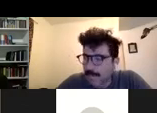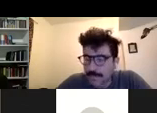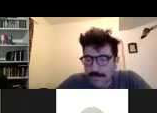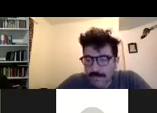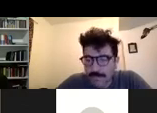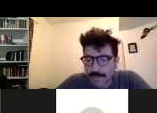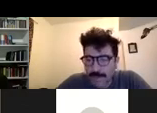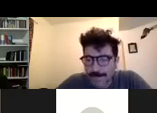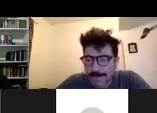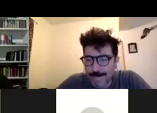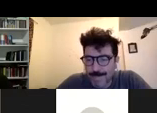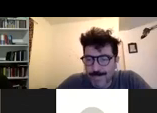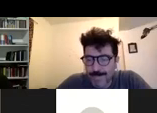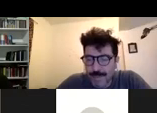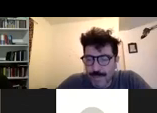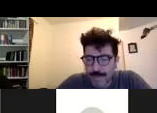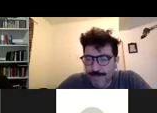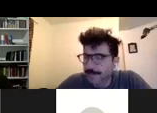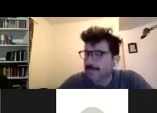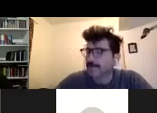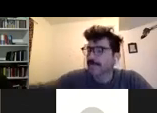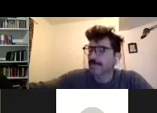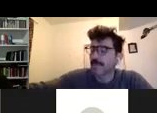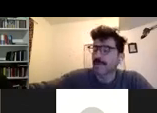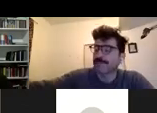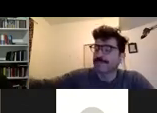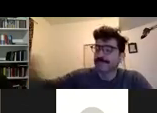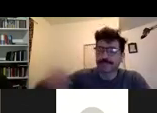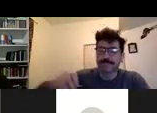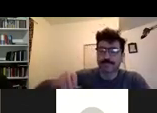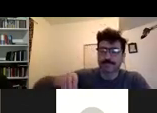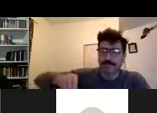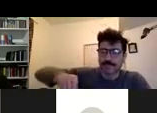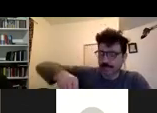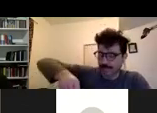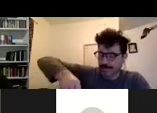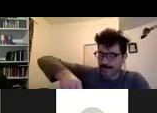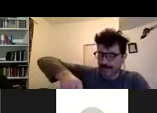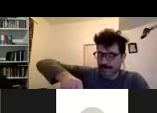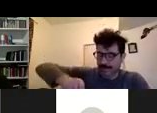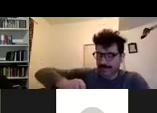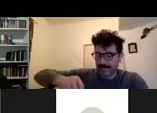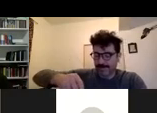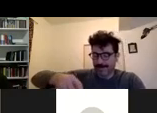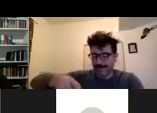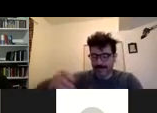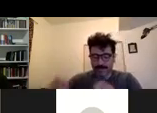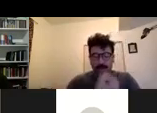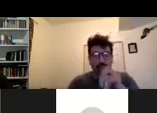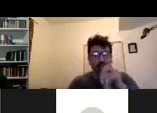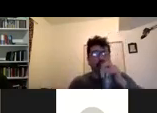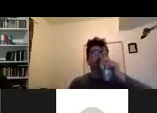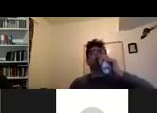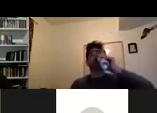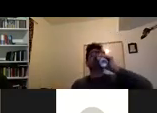poder hacer la distinción entre un signo y otro, porque a veces nos parecía muy frágil la distinción entre